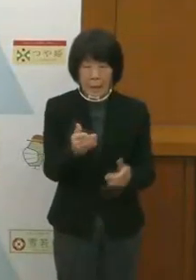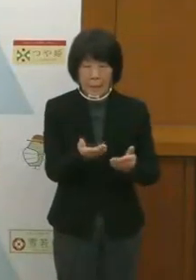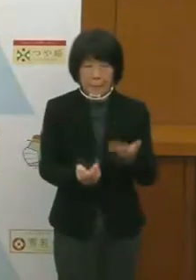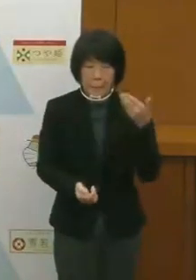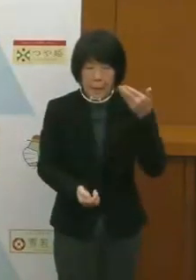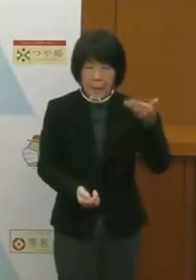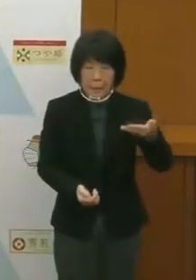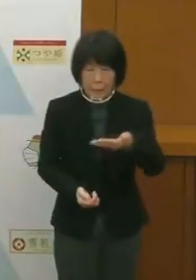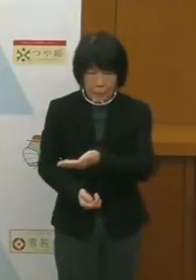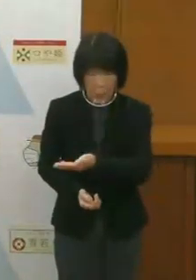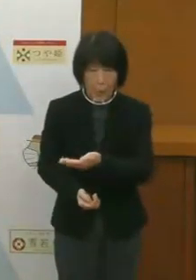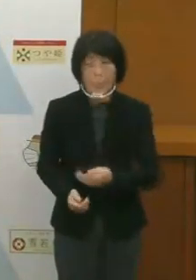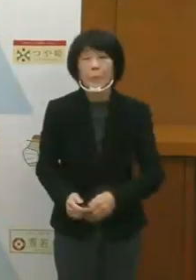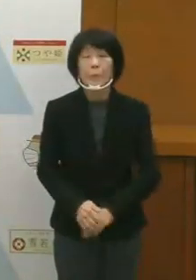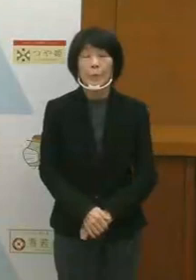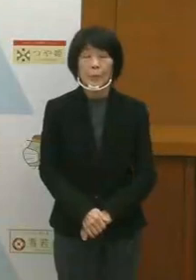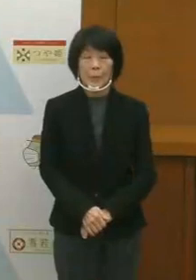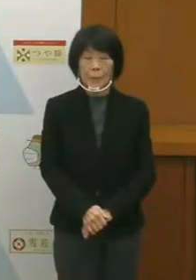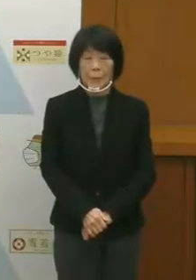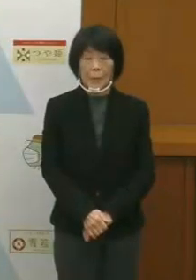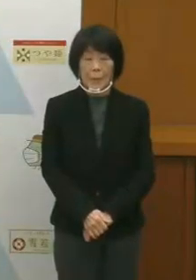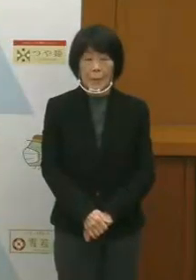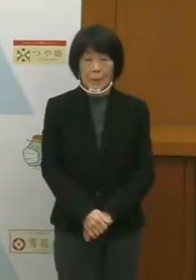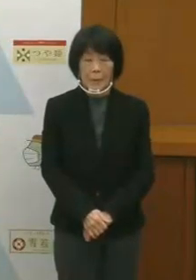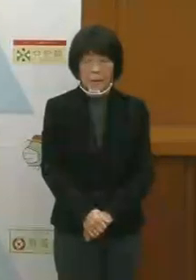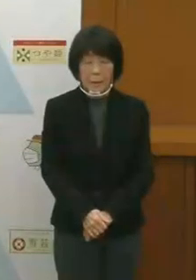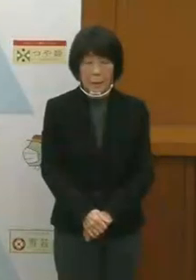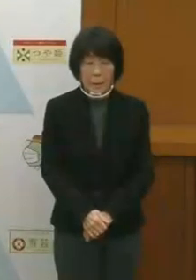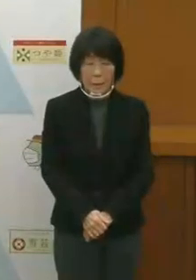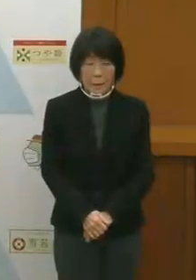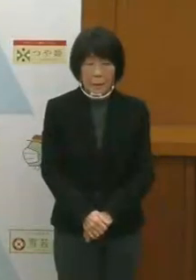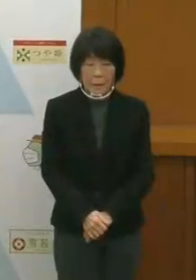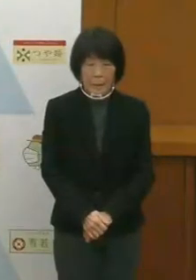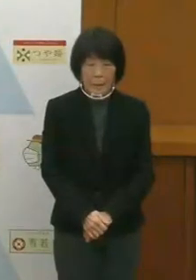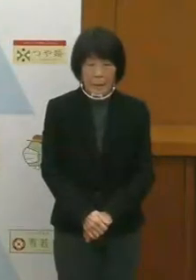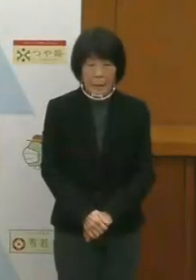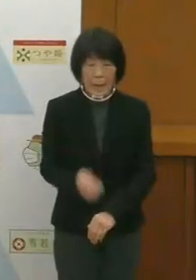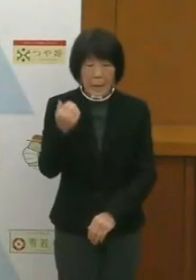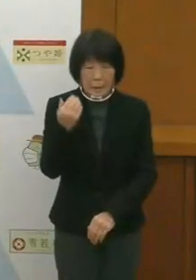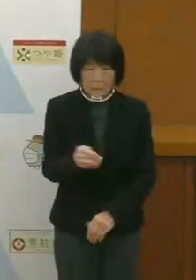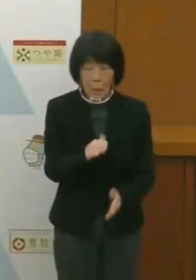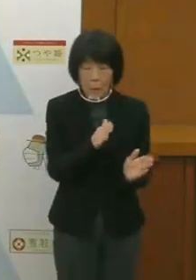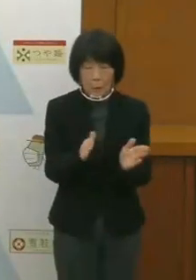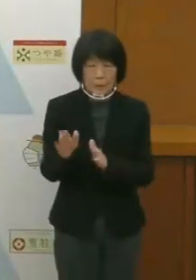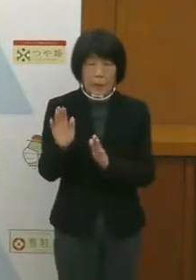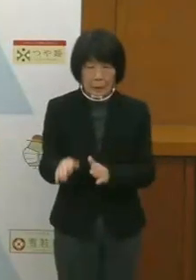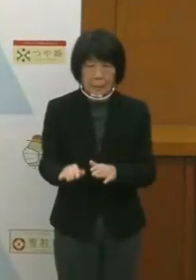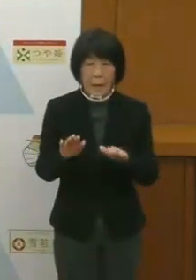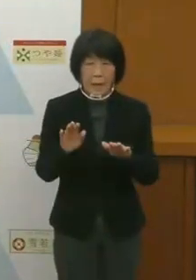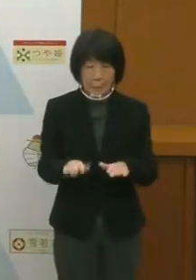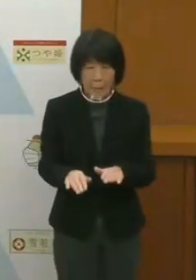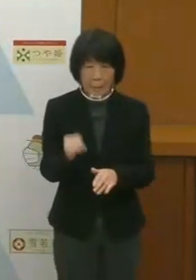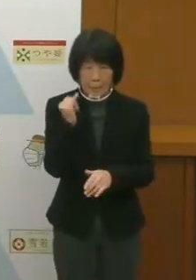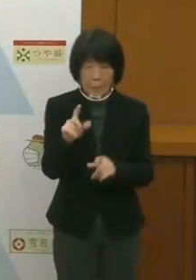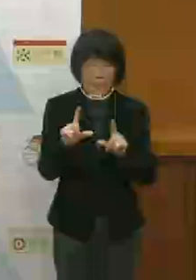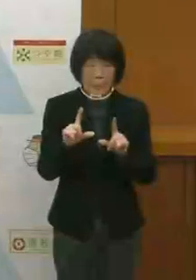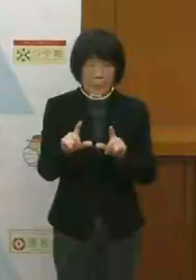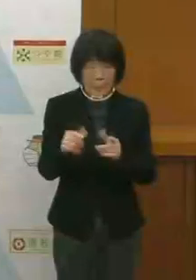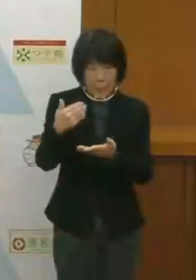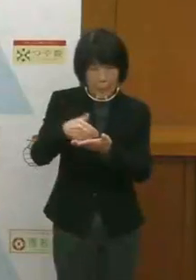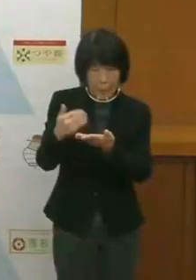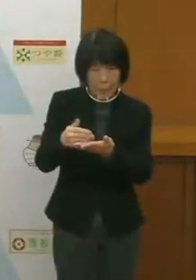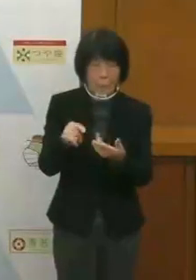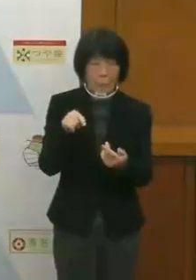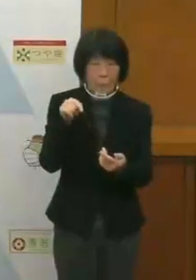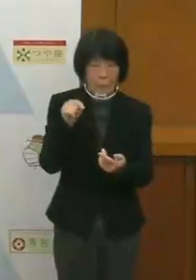クラブ幹事の朝日新聞です。三宅と申します。用意した質問もあるんですけど、まず最初に今知事のご発言で、